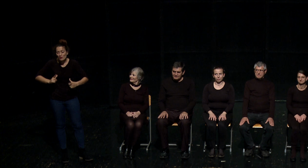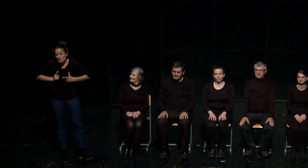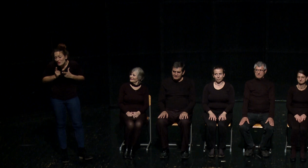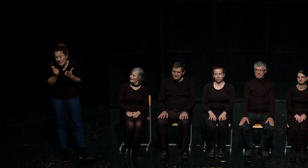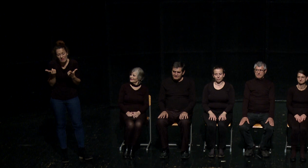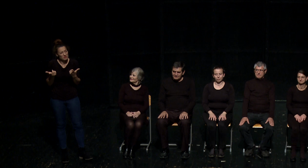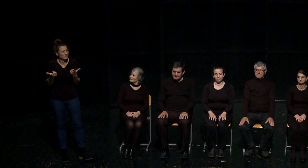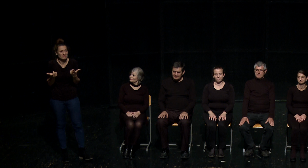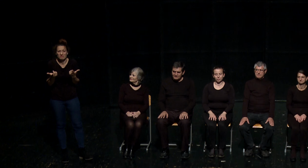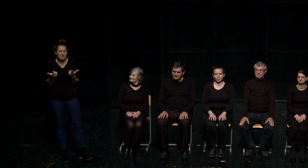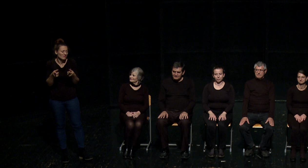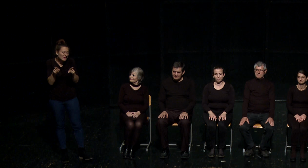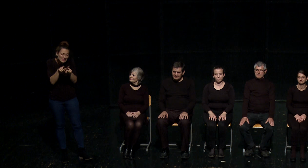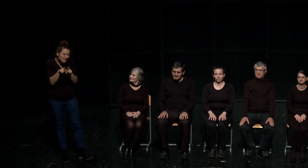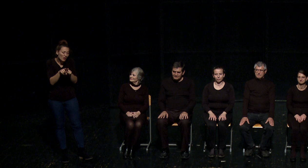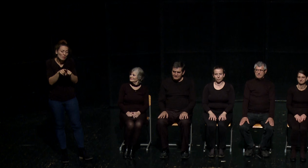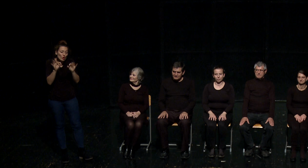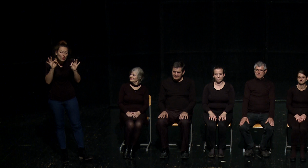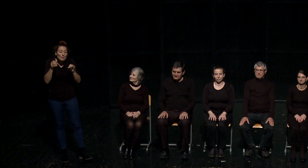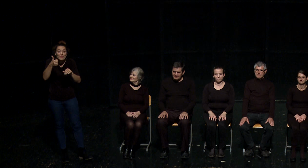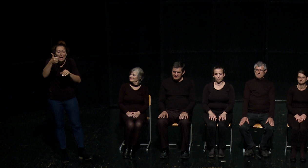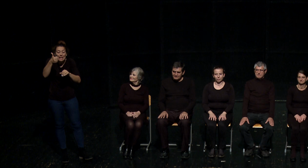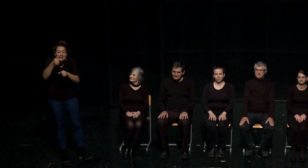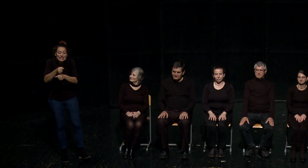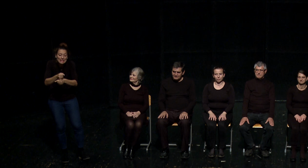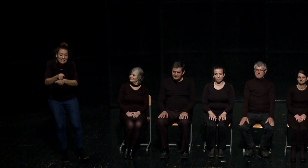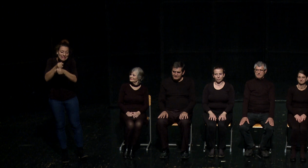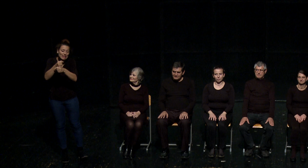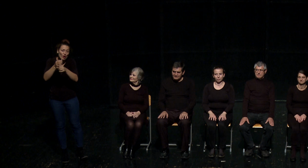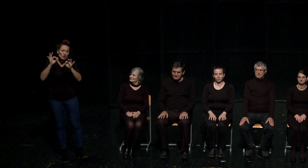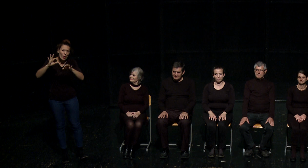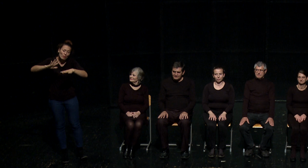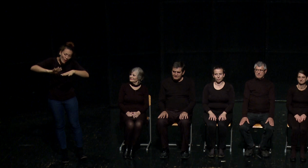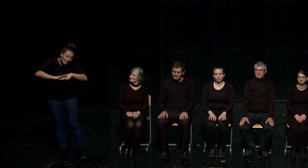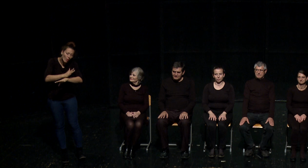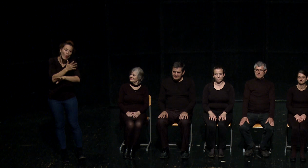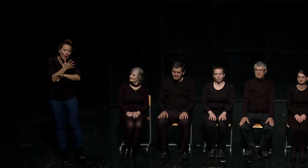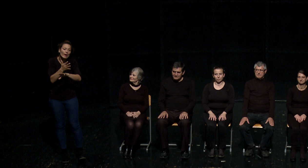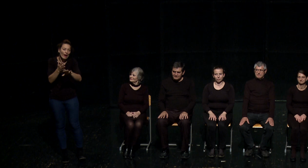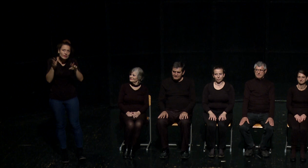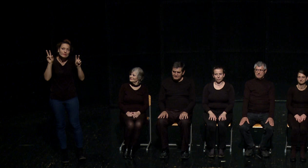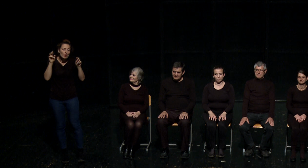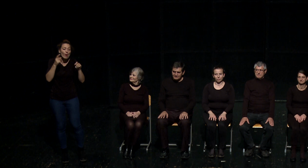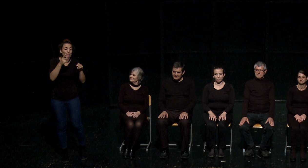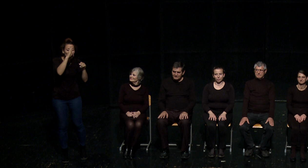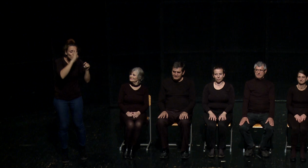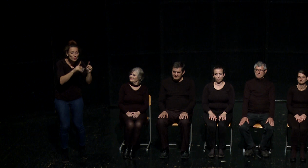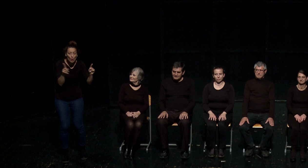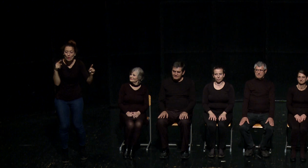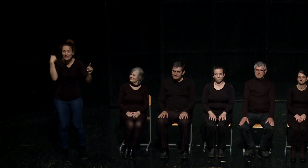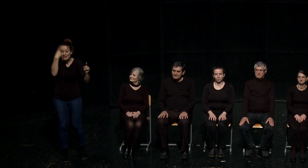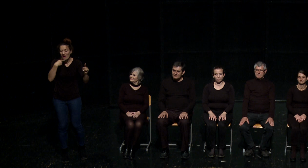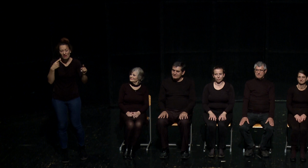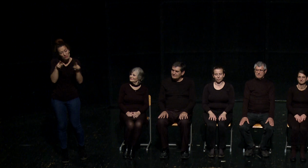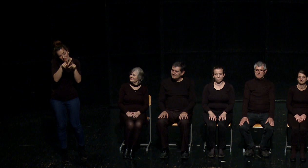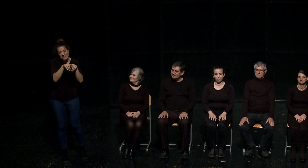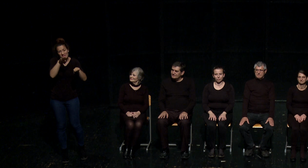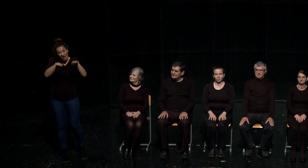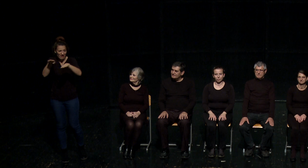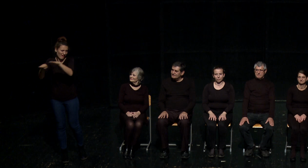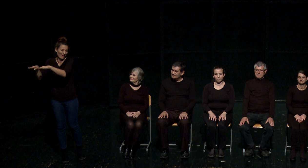Ampak naj ne bo tako. Mi moramo živeti od prvega do zadnjega dne v tednu z dobro